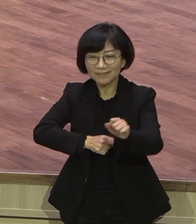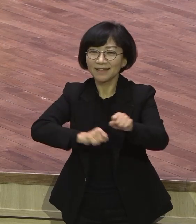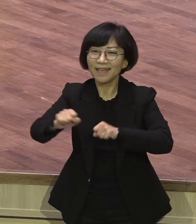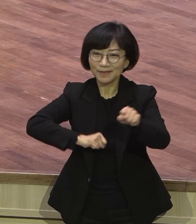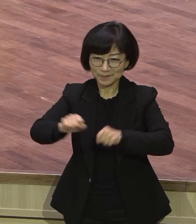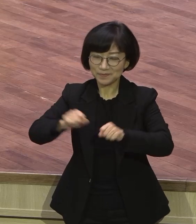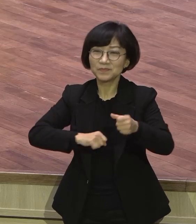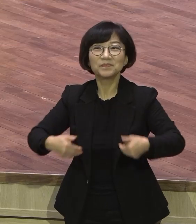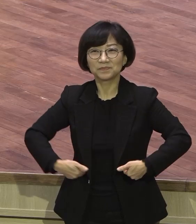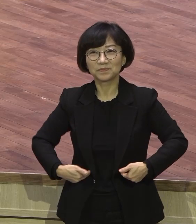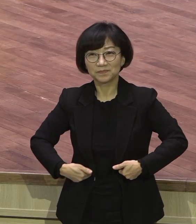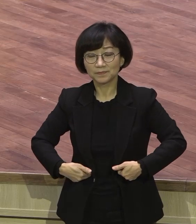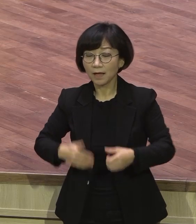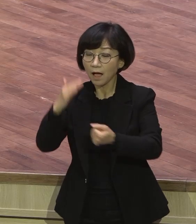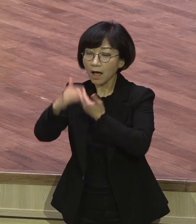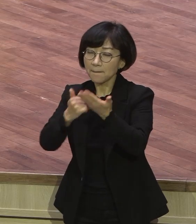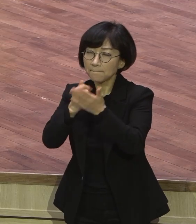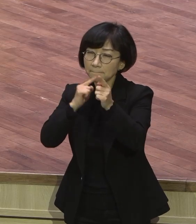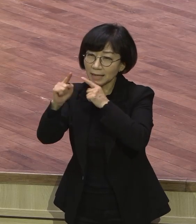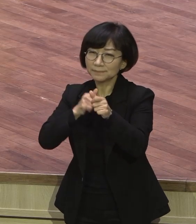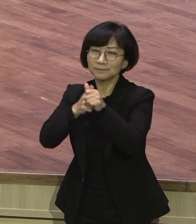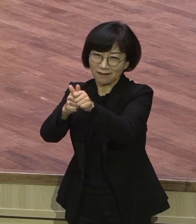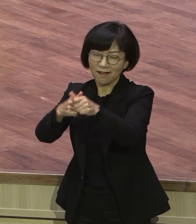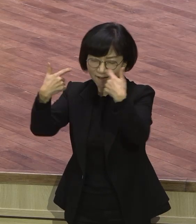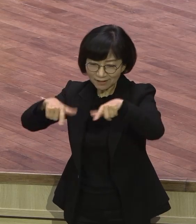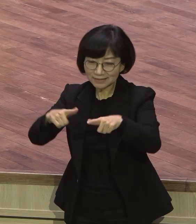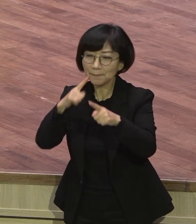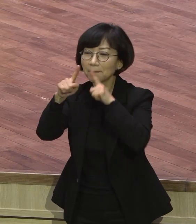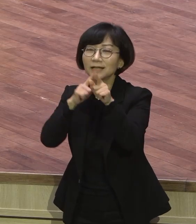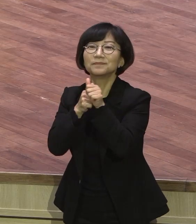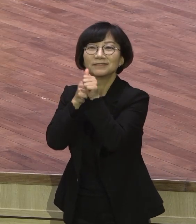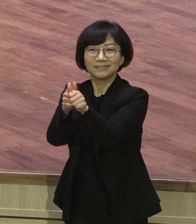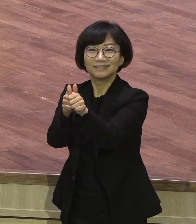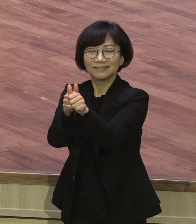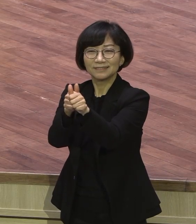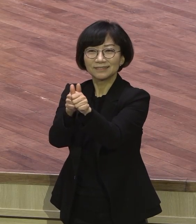말씀만 해서 하나님의 말씀만 해서